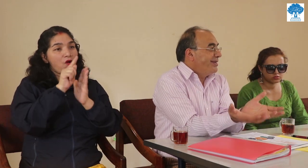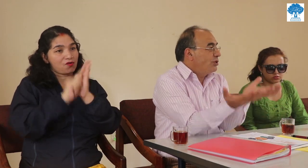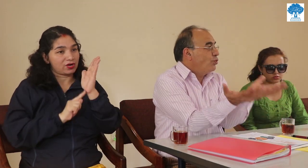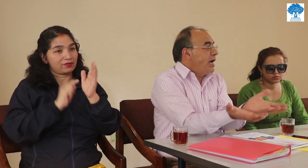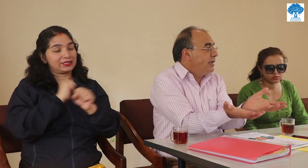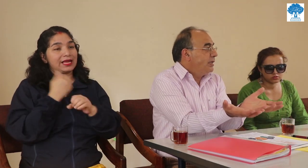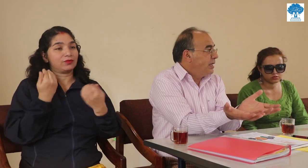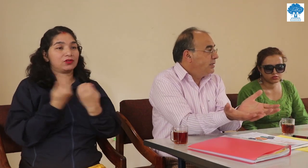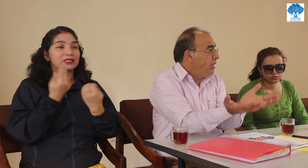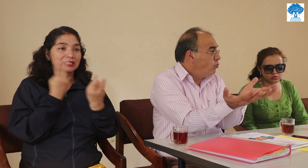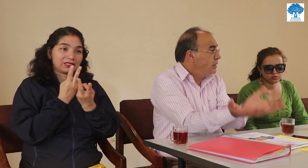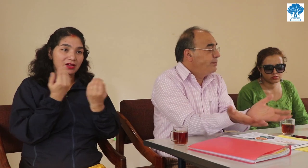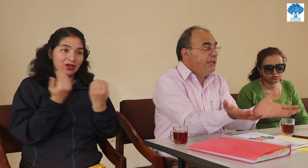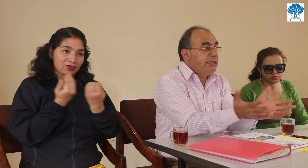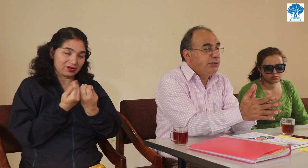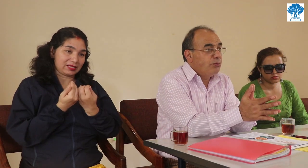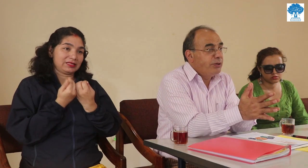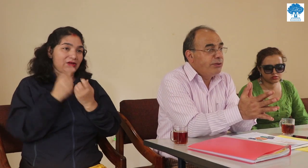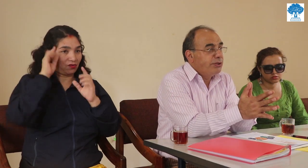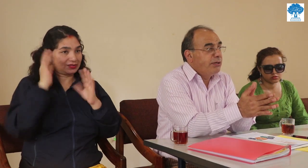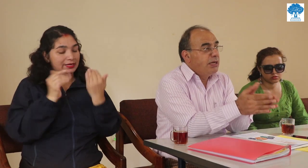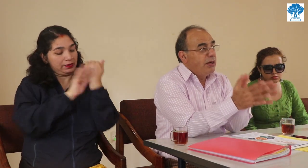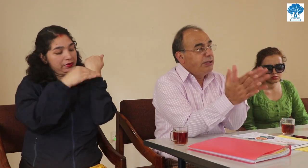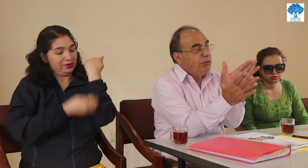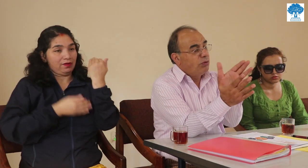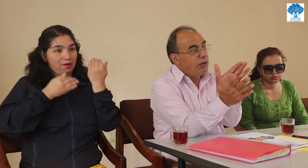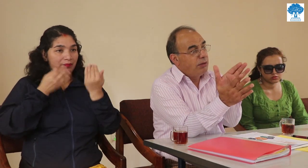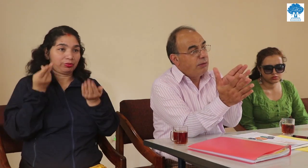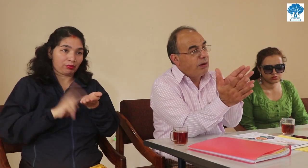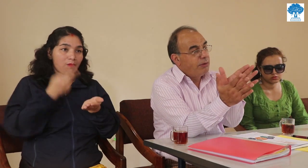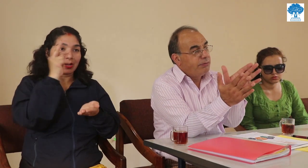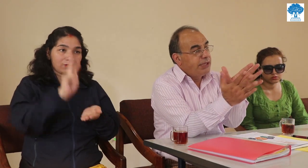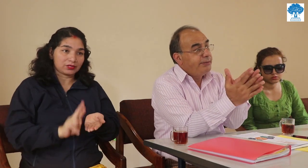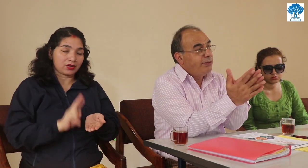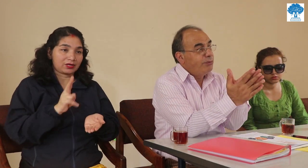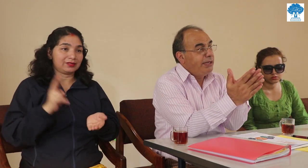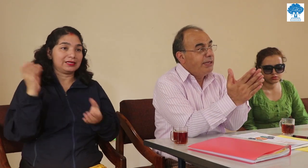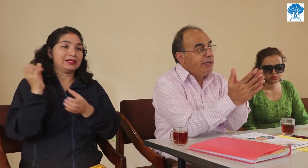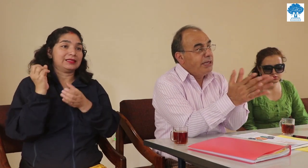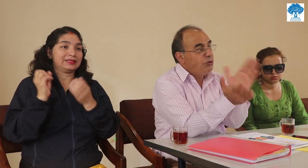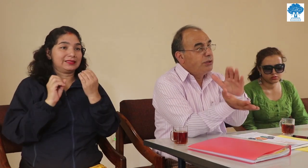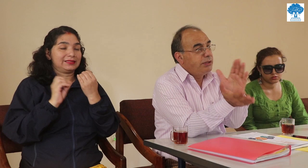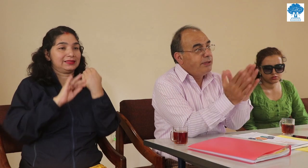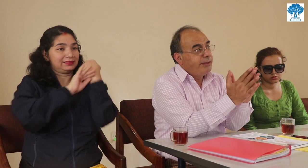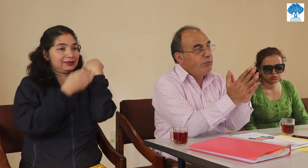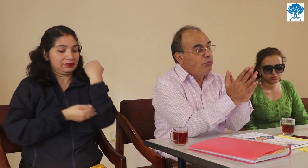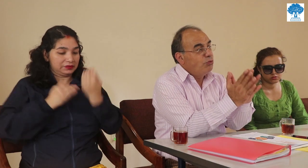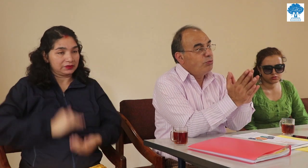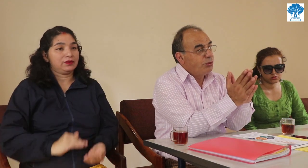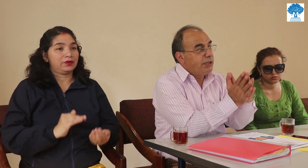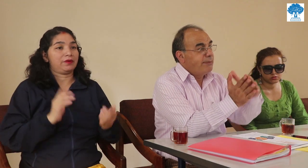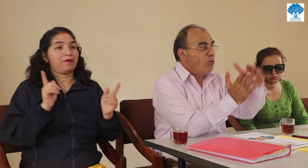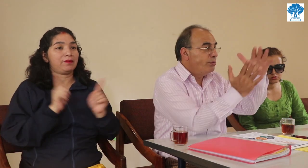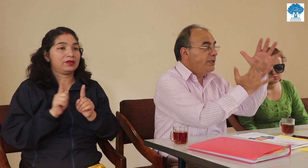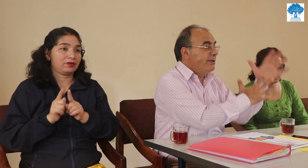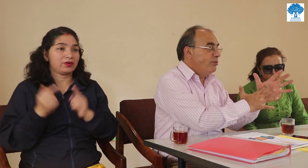छ, जसको कारणले गर्दाखेरि चाहिँ अनवान्टेड प्रेग्नेन्सिजहरू बढेको छ अनि अब डेलिभरीहरू पनि इन्स्टिट्युसनल डेलिभरी